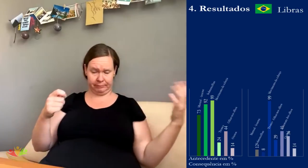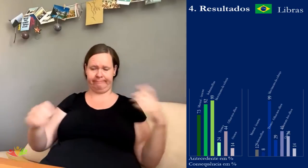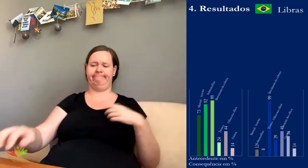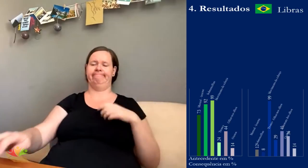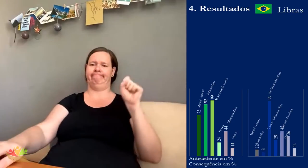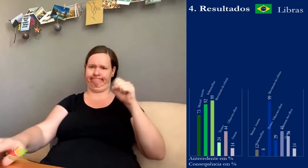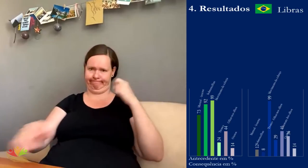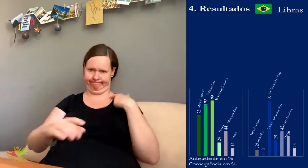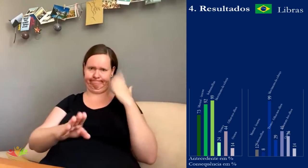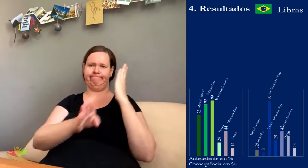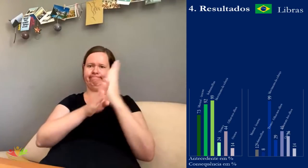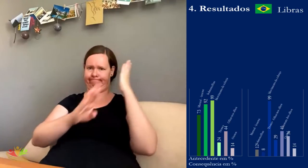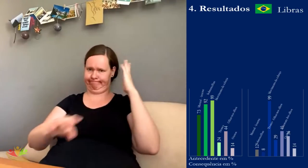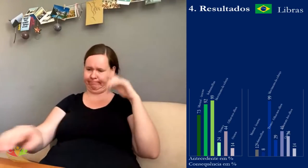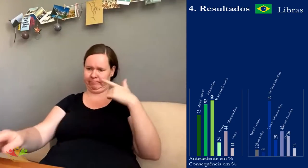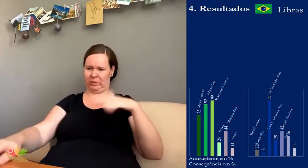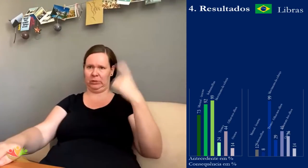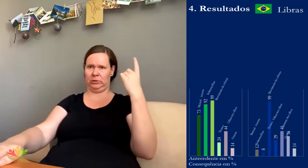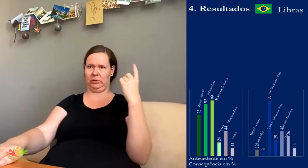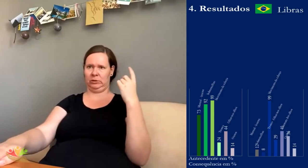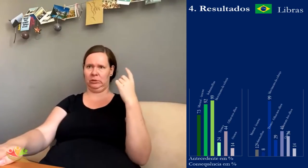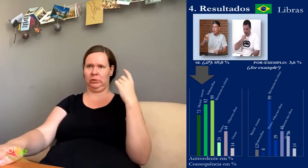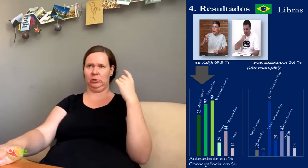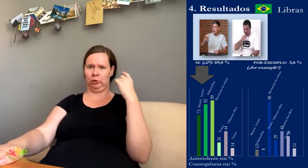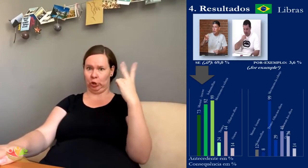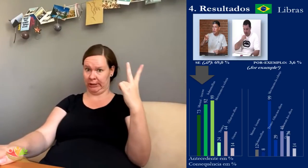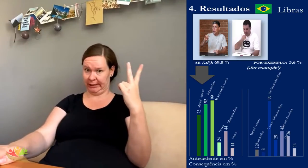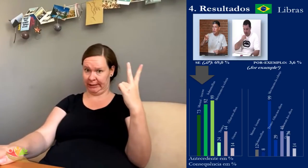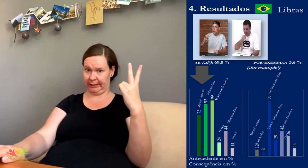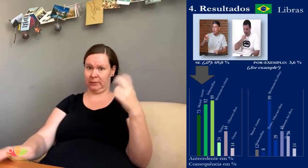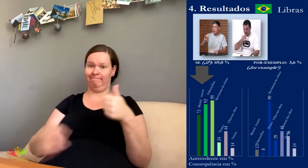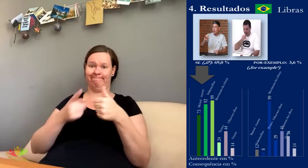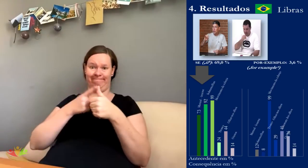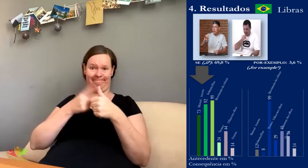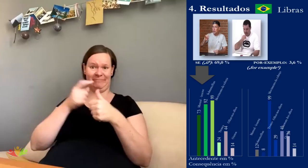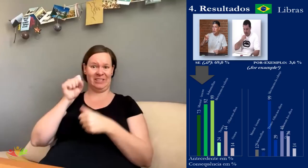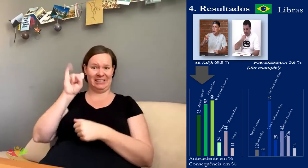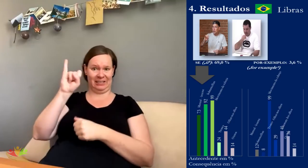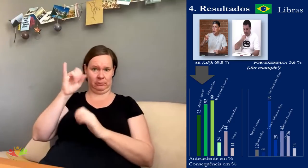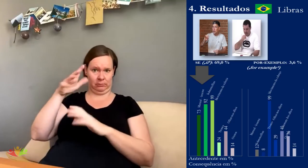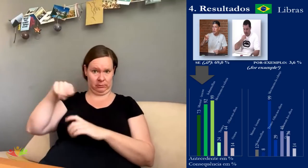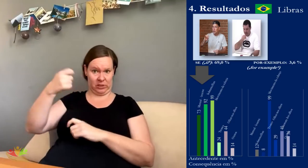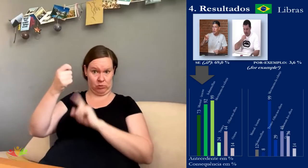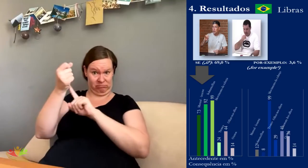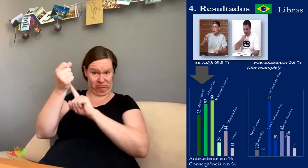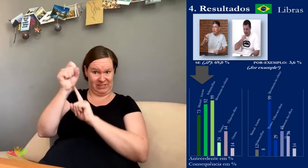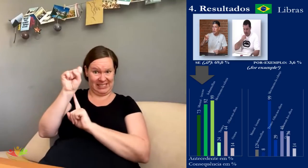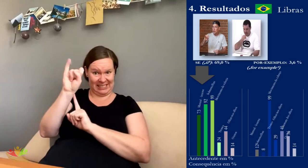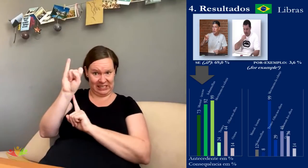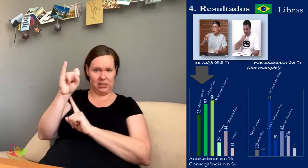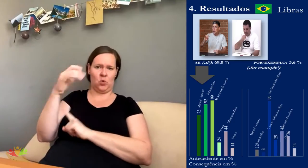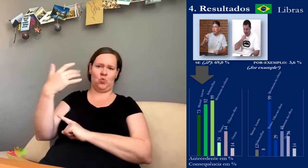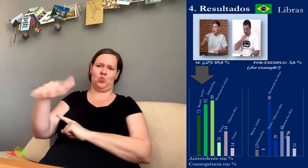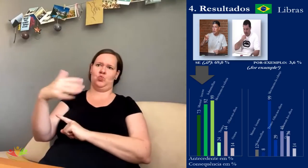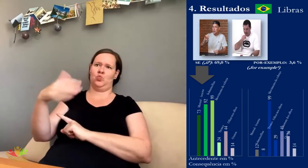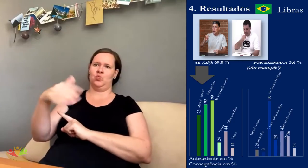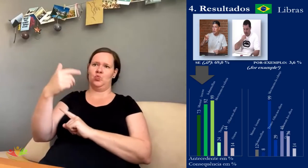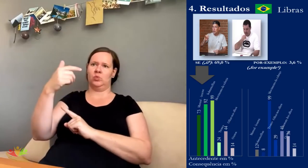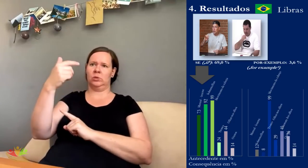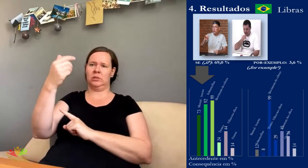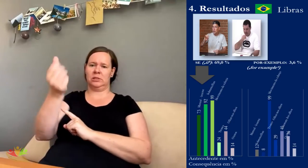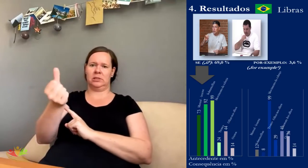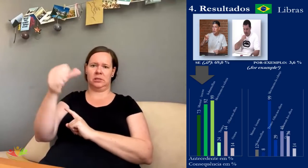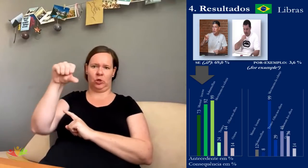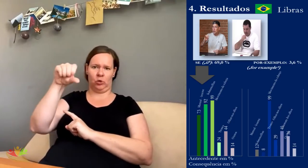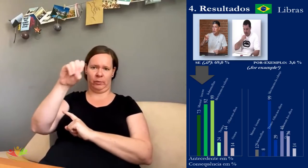Vocês pensam, só 73% utilizaram esse sinal e tem outros sinais? Sim, nós encontramos